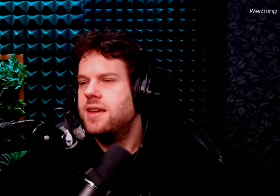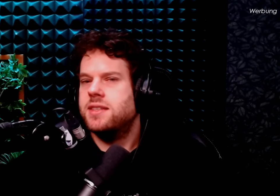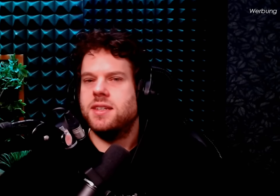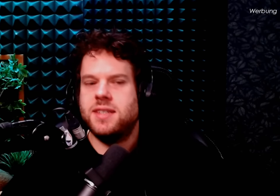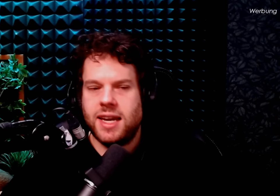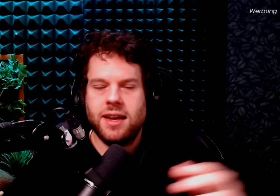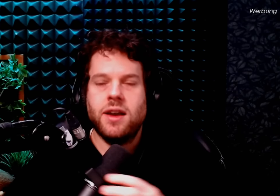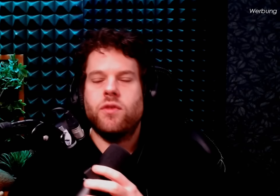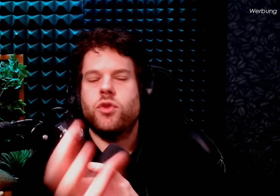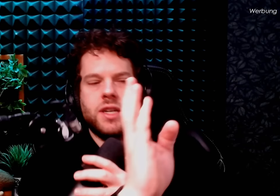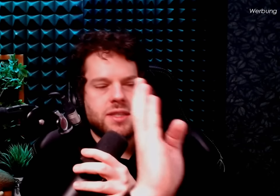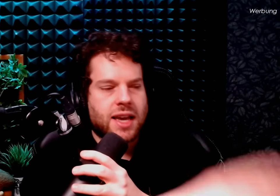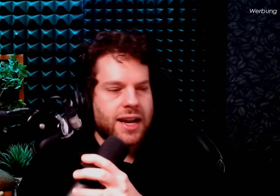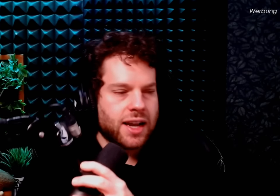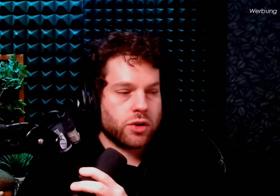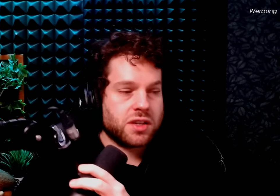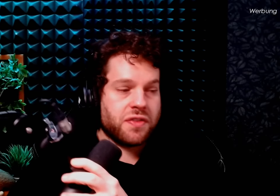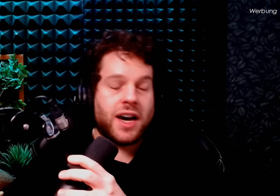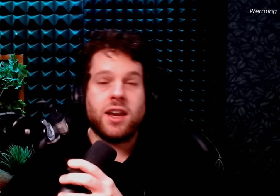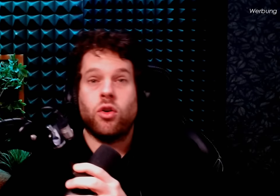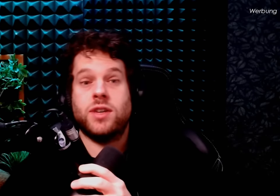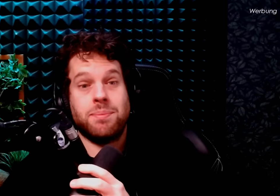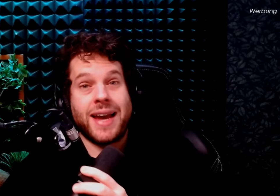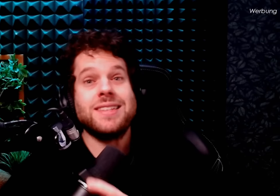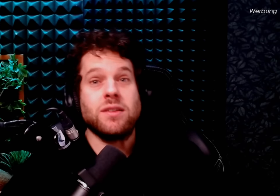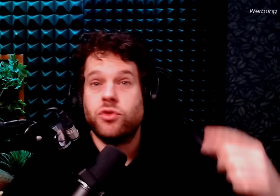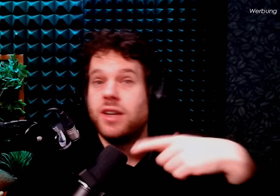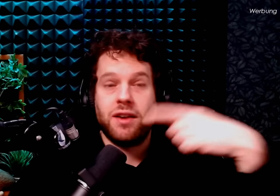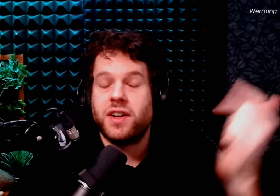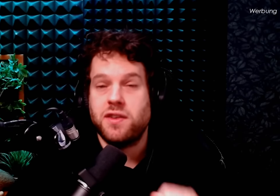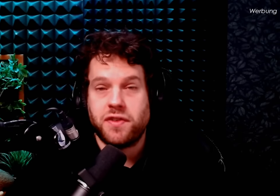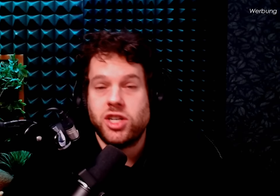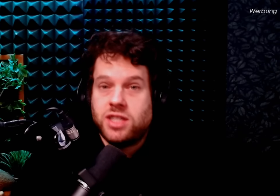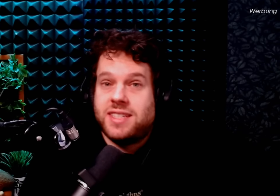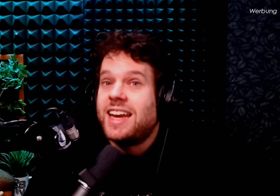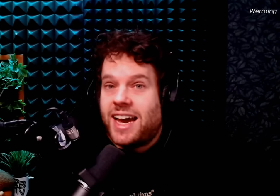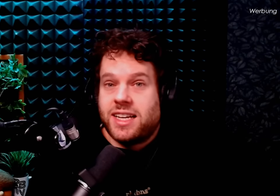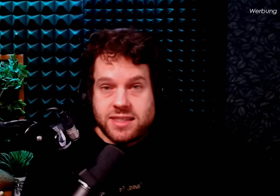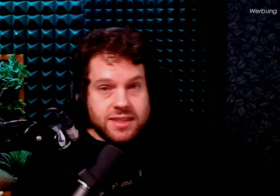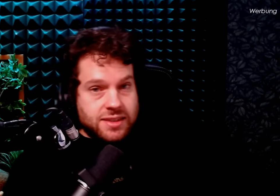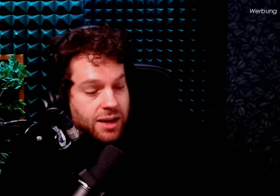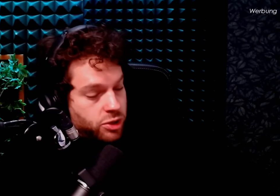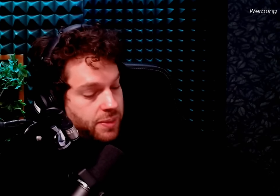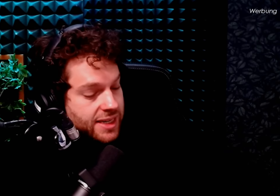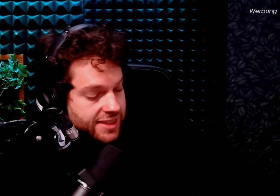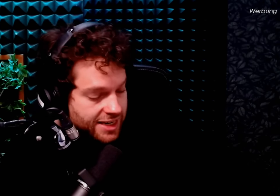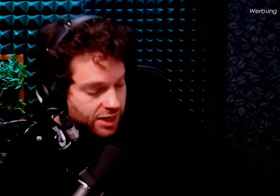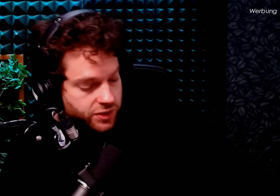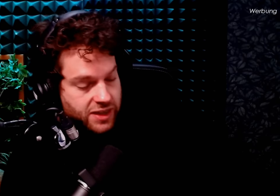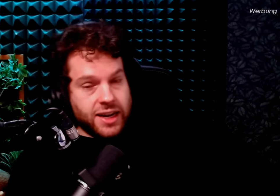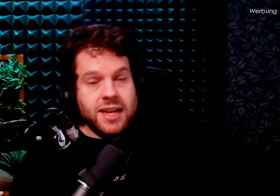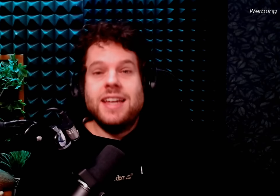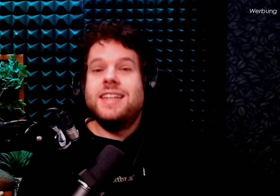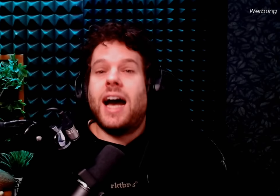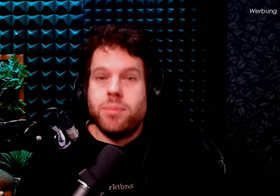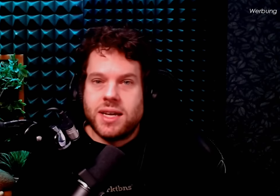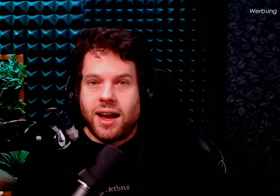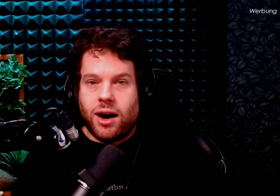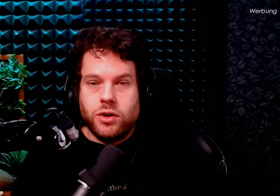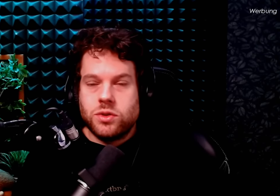riesen Ding, wurden ins Krankenhaus gefahren und den meisten wurden einfach die falschen Zähne eingesetzt. Ja, muss man tatsächlich auch sagen. Die kamen danach raus